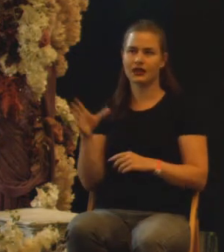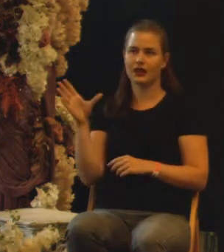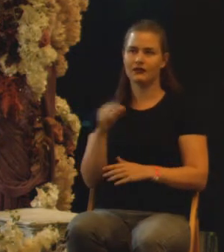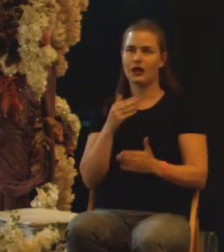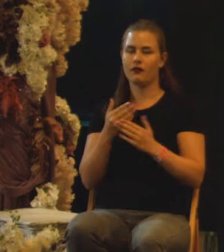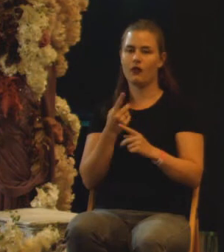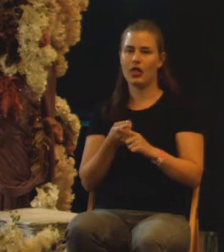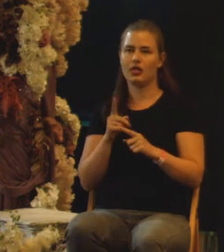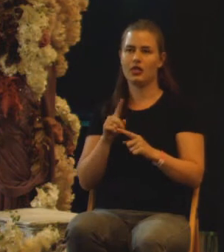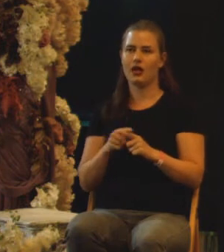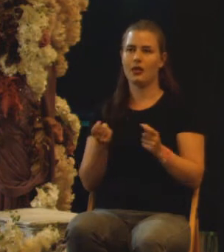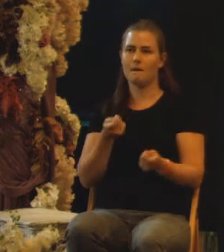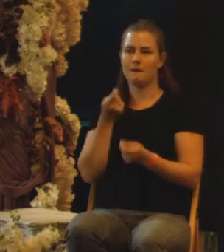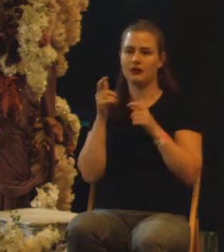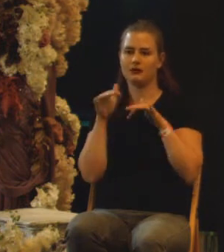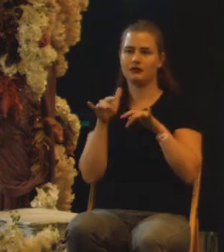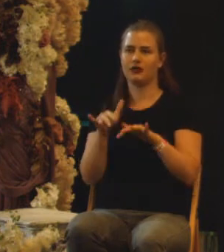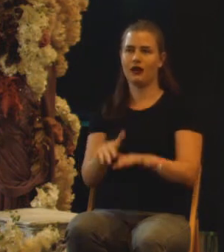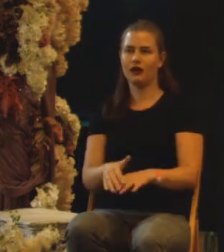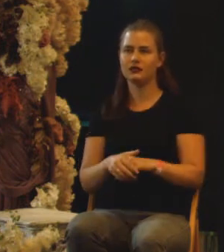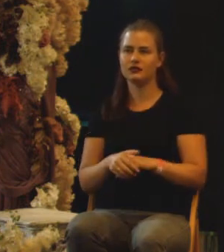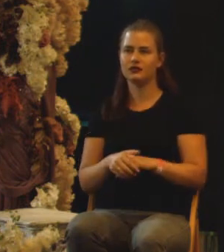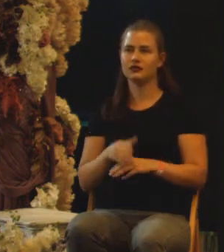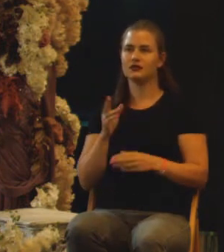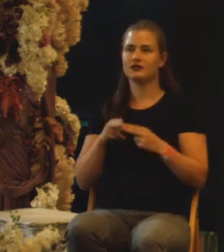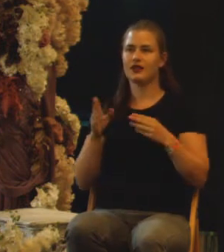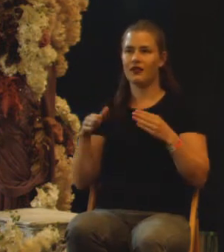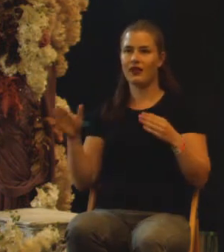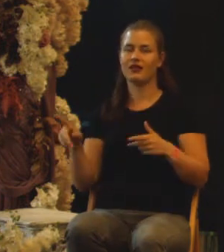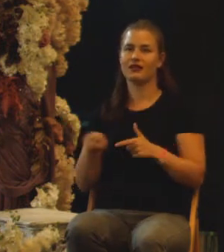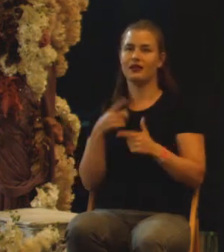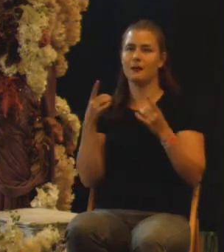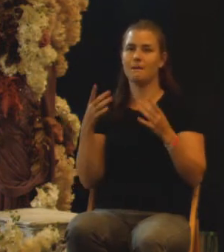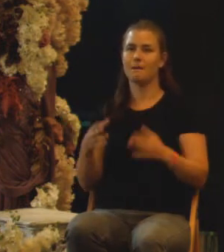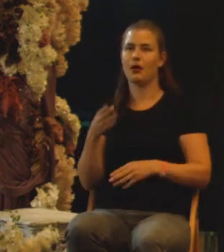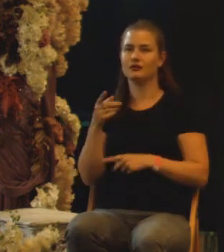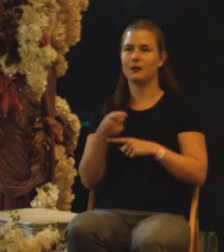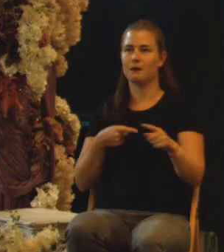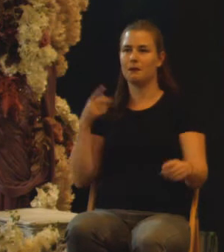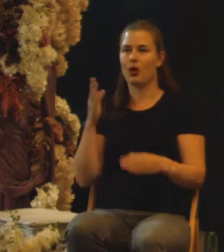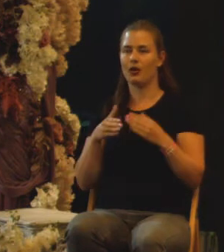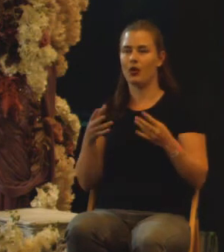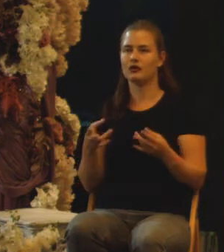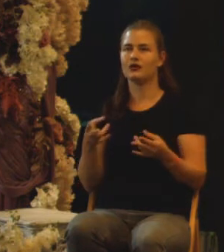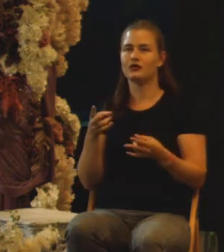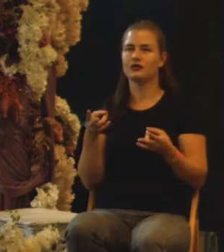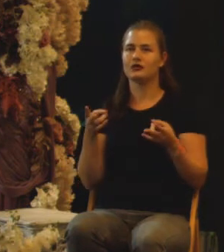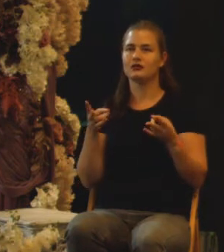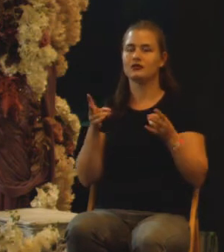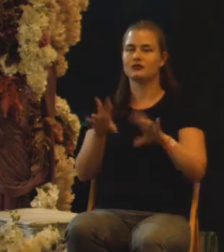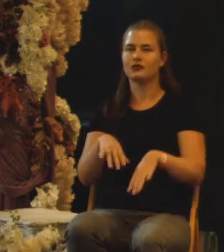эти микровещи, шинковать капусту или просто пол капусты отрезать, положить на стол, сказать,